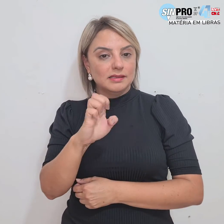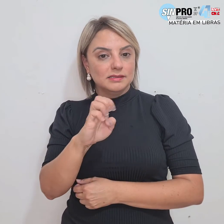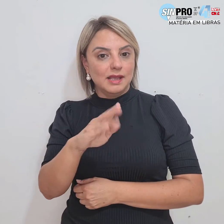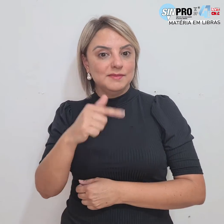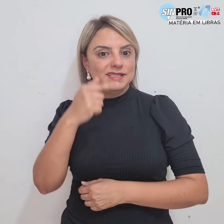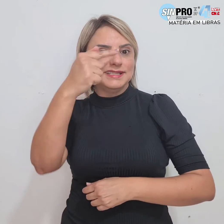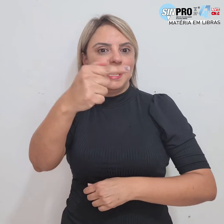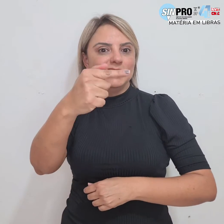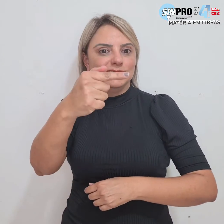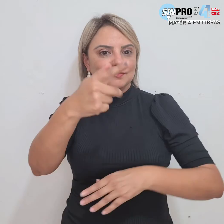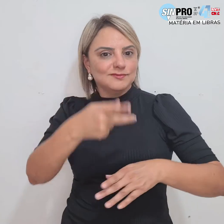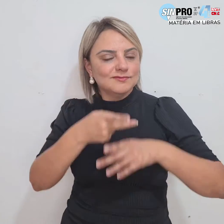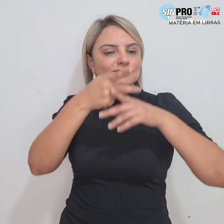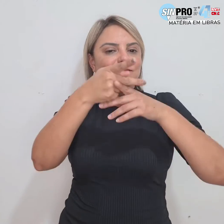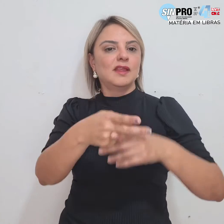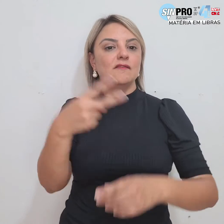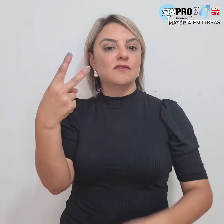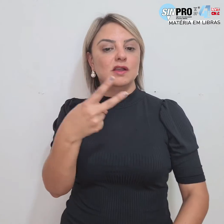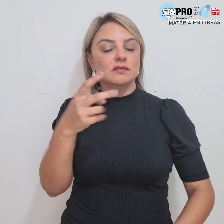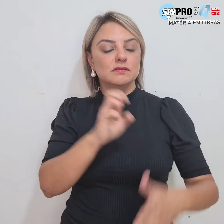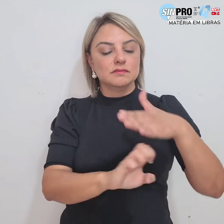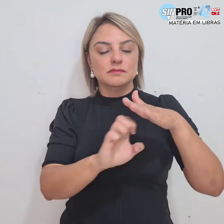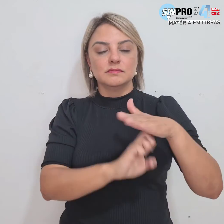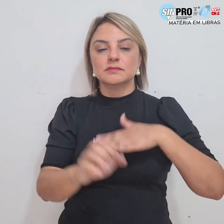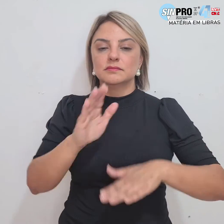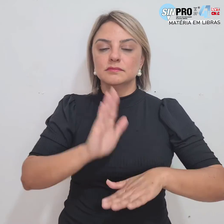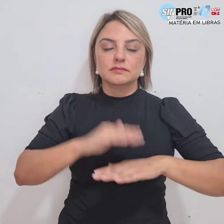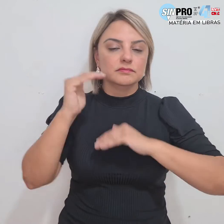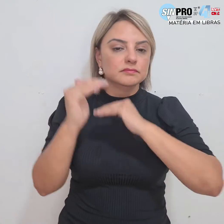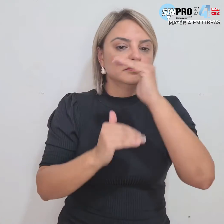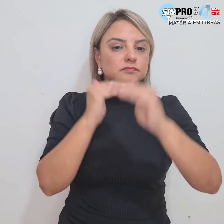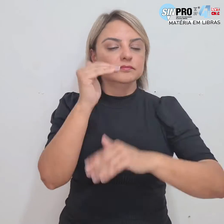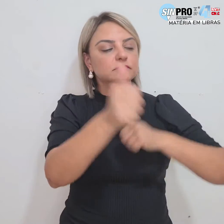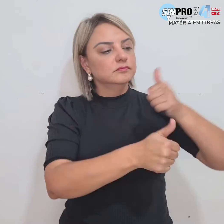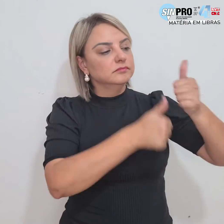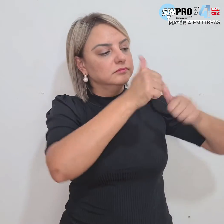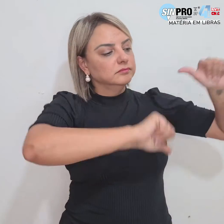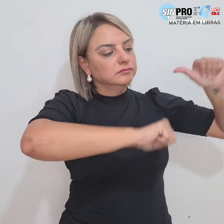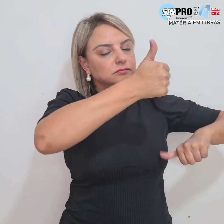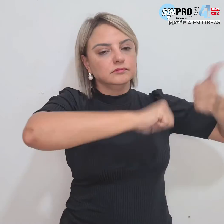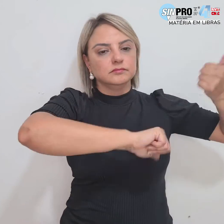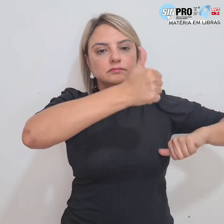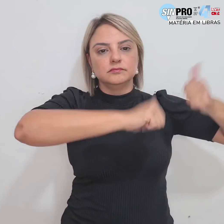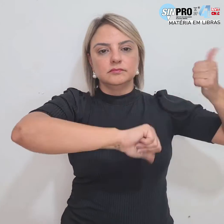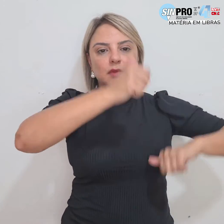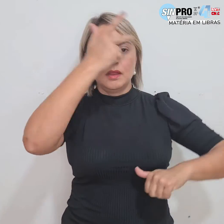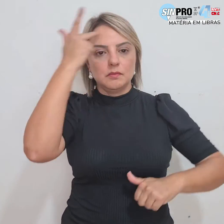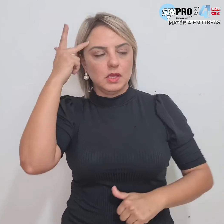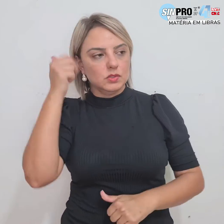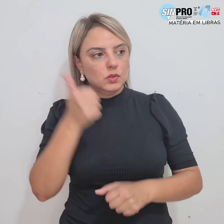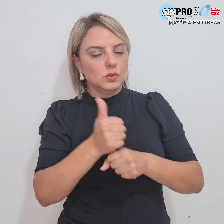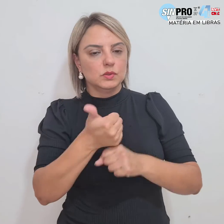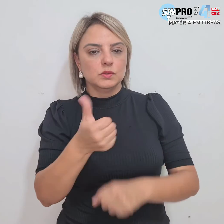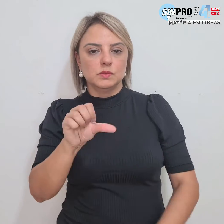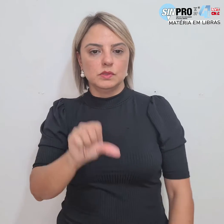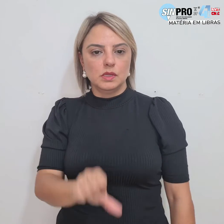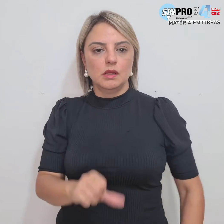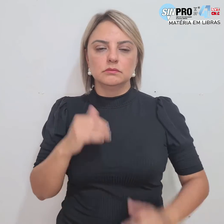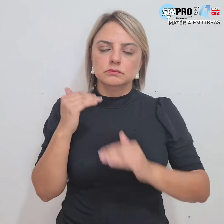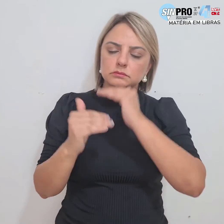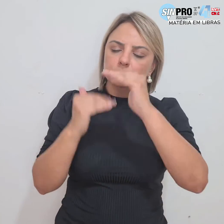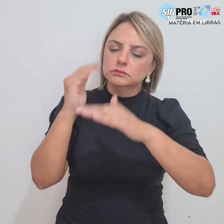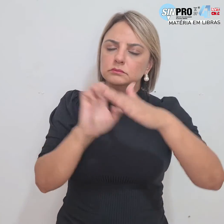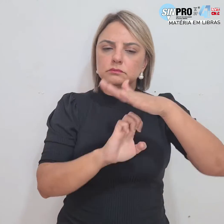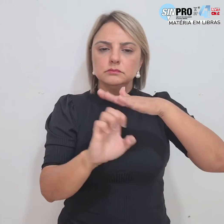a SEB ficou em sétimo lugar. Além disso, foi a segunda empresa que mais evoluiu na avaliação dos clientes em 2019.